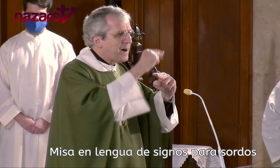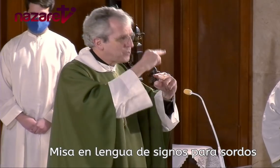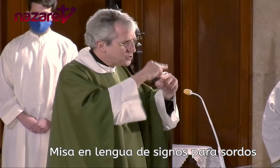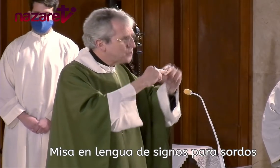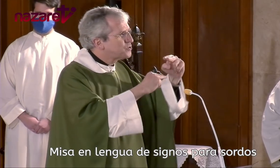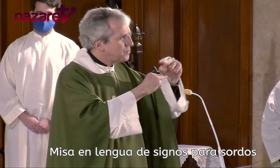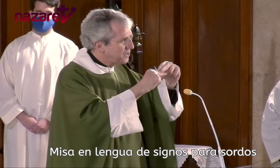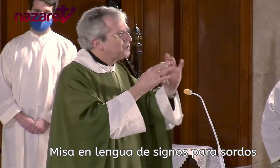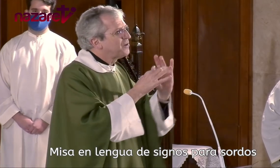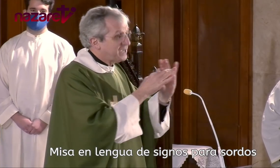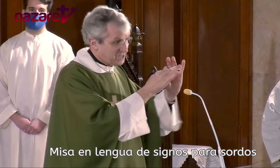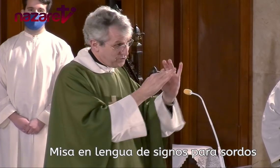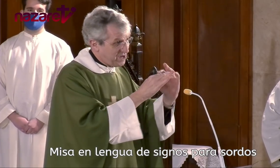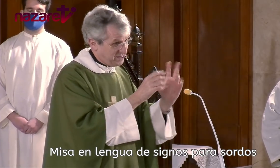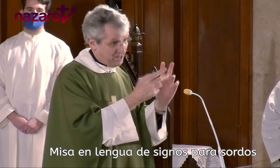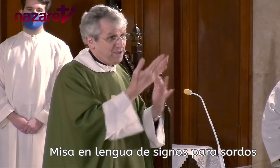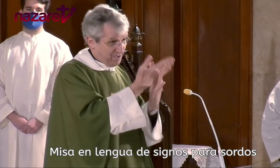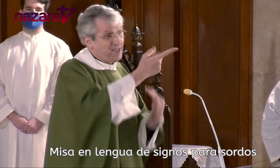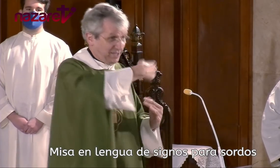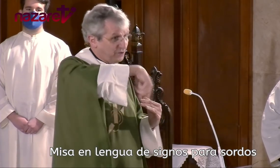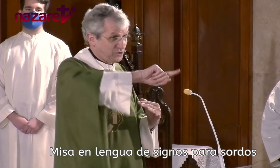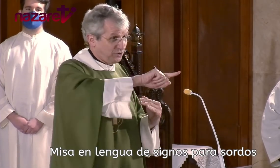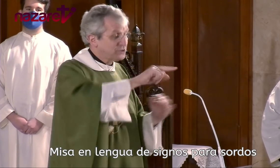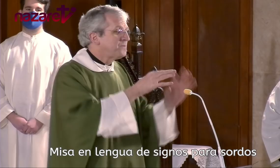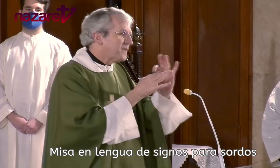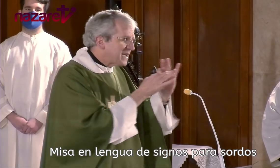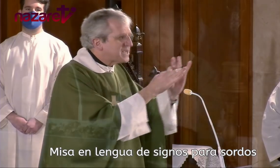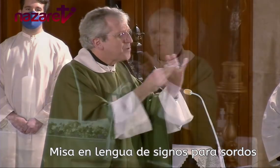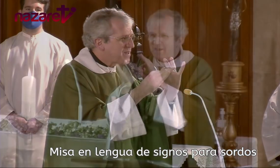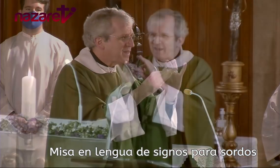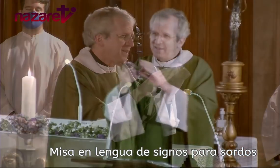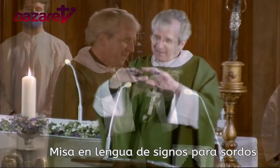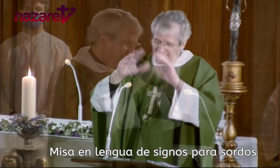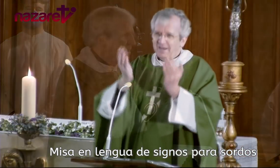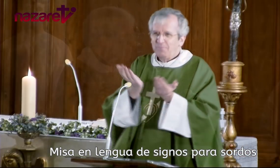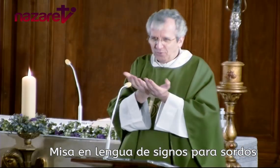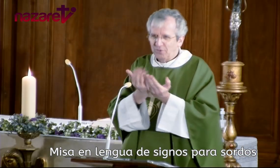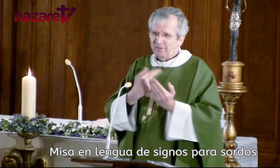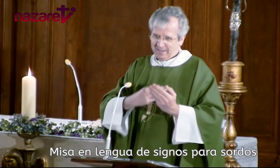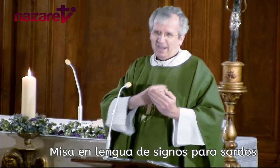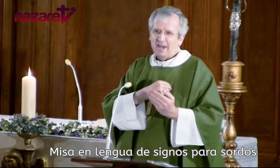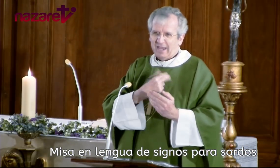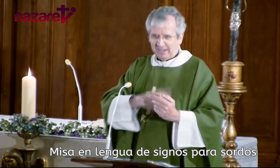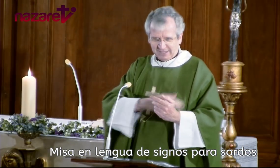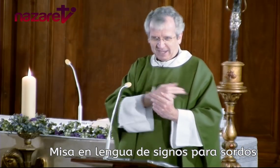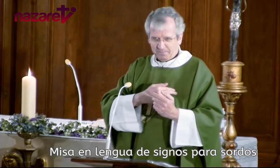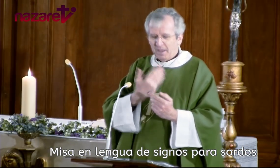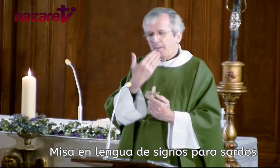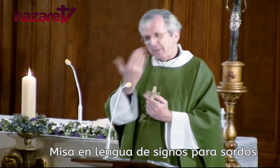vamos construyendo esa unidad entre nosotros, esa unidad en el mundo, en la Iglesia. Pidamos